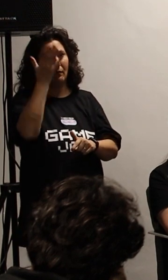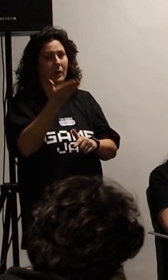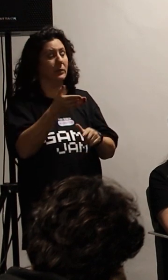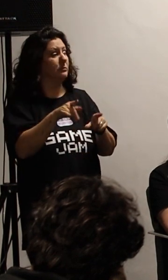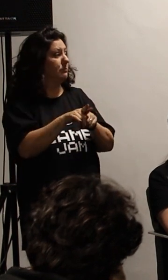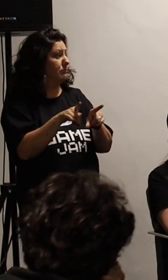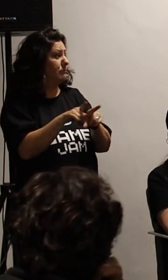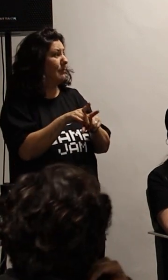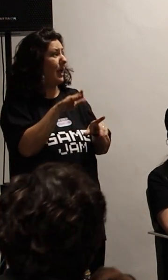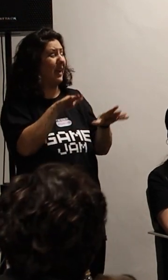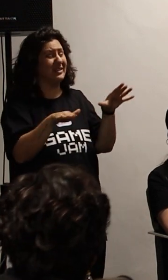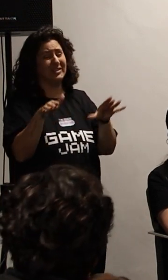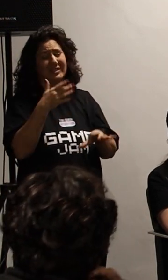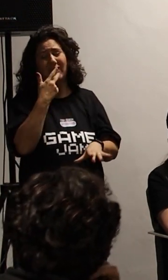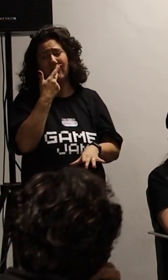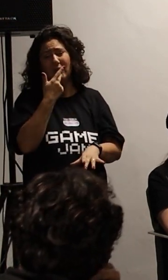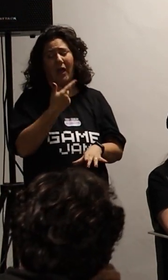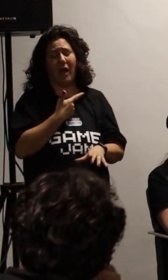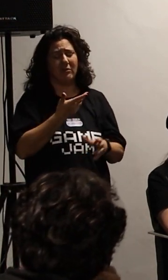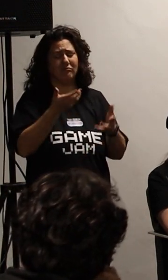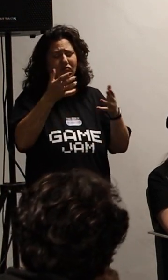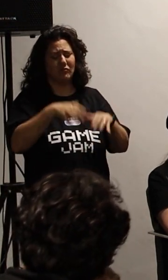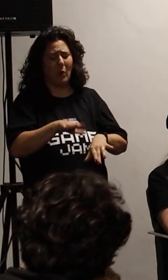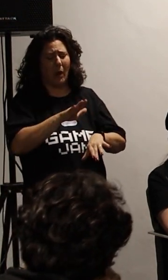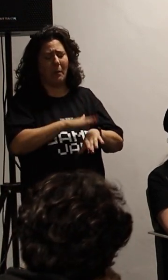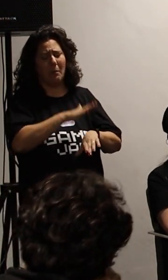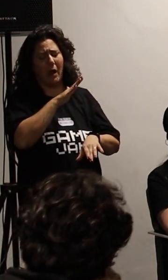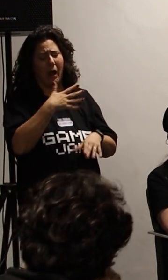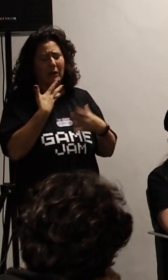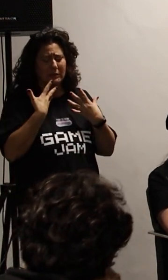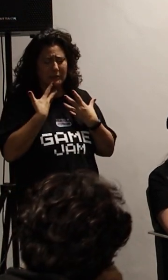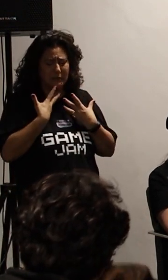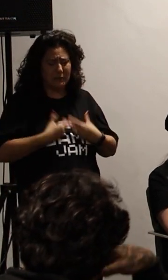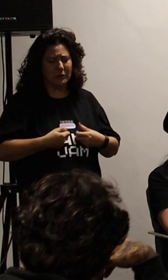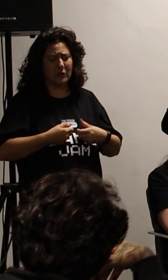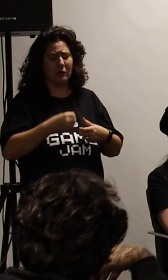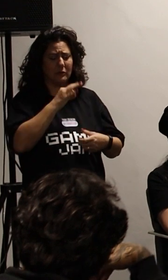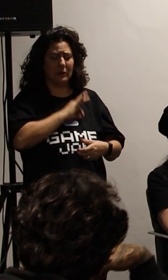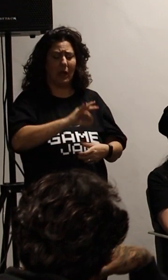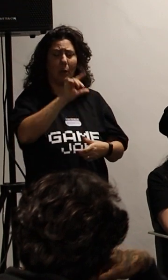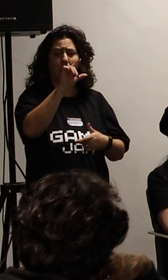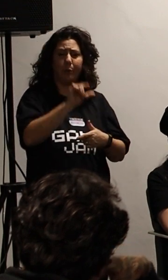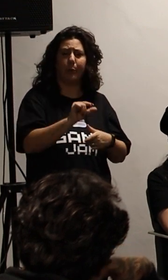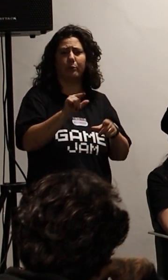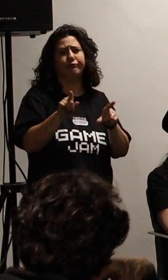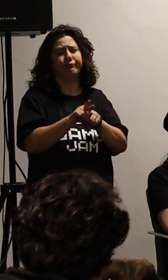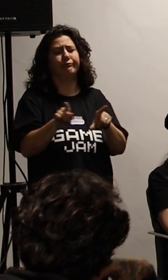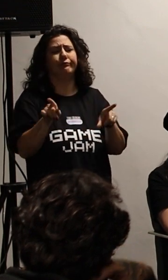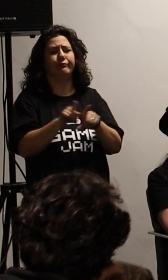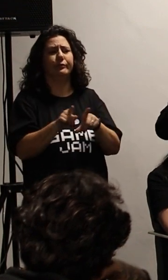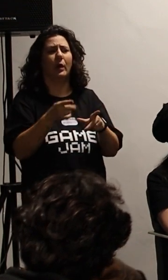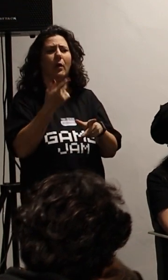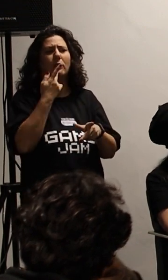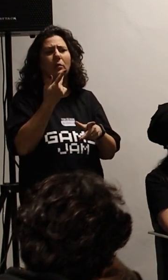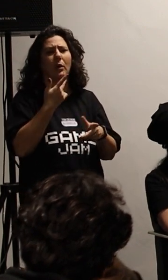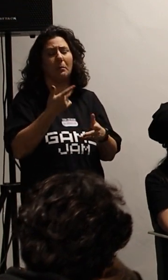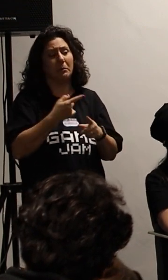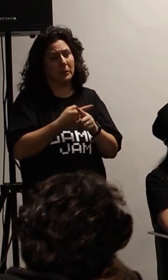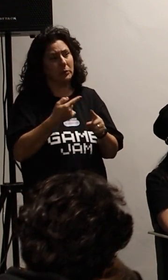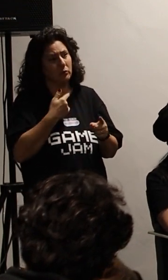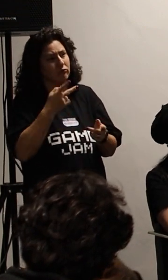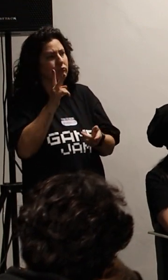vezes tinha momentos que eu desanimava, assim, que teve momentos que era muito cansativo, ganhava pouco, mas eu perseverei,